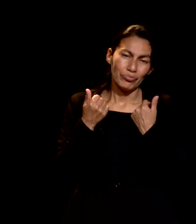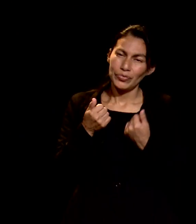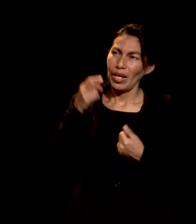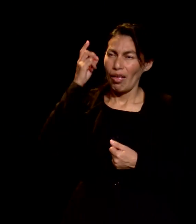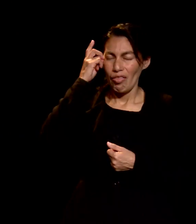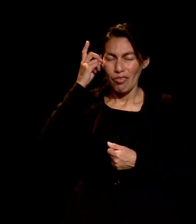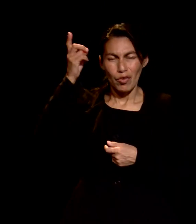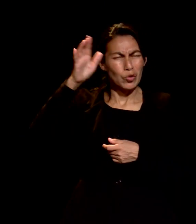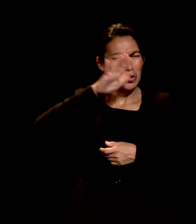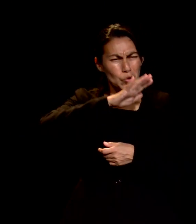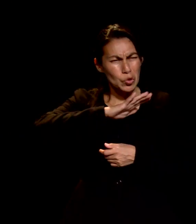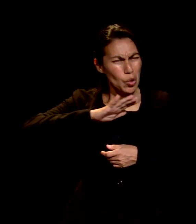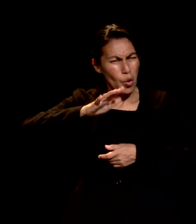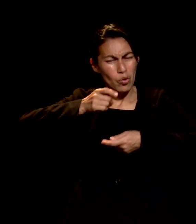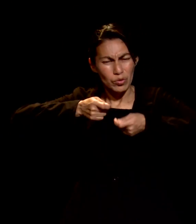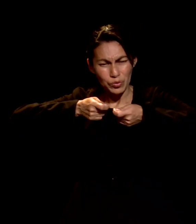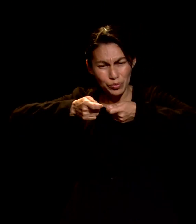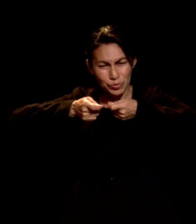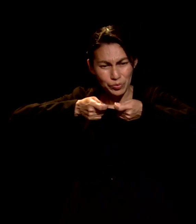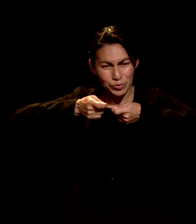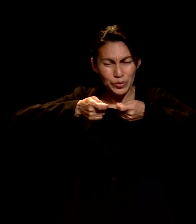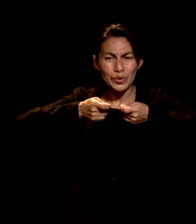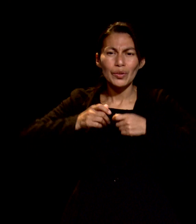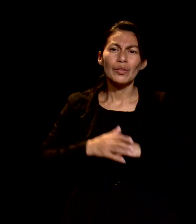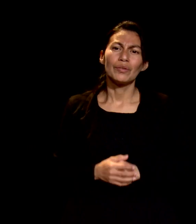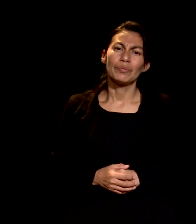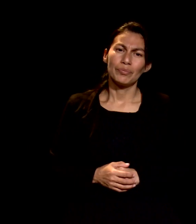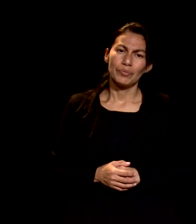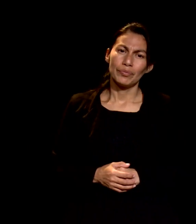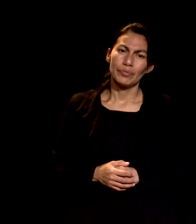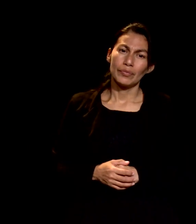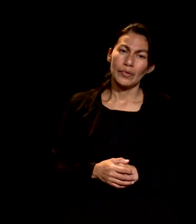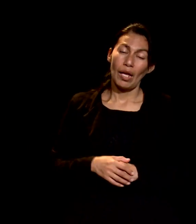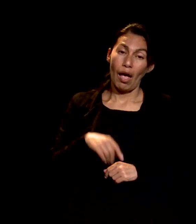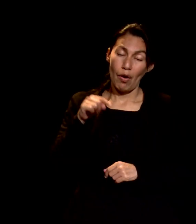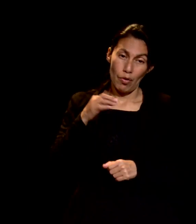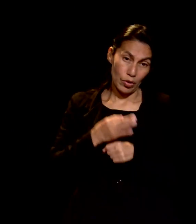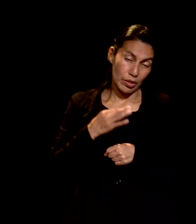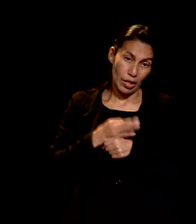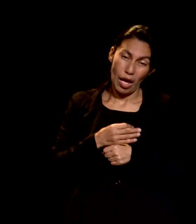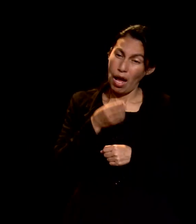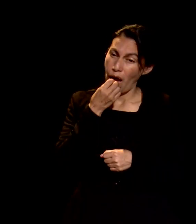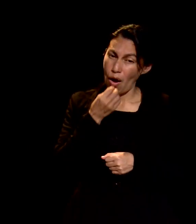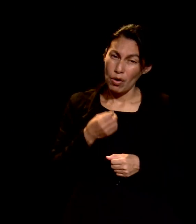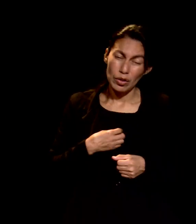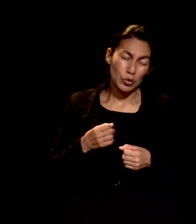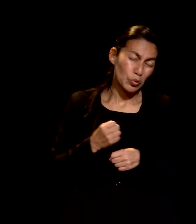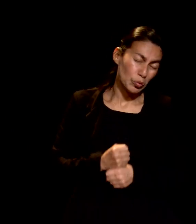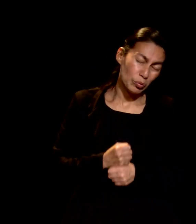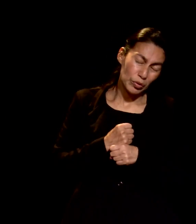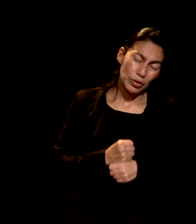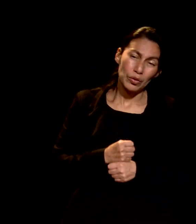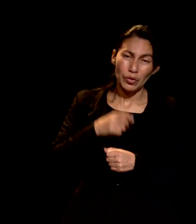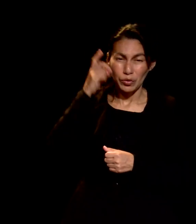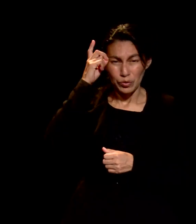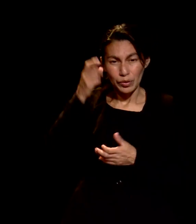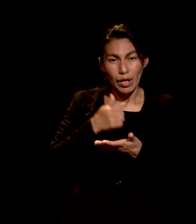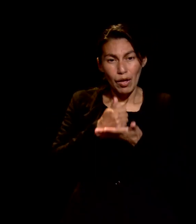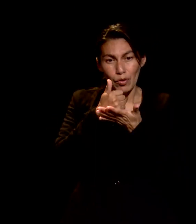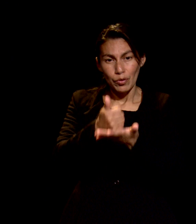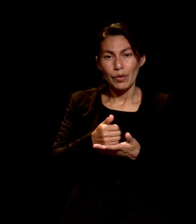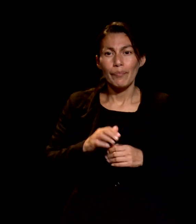Porque Dios está al control En medio de este padecimiento Maribel